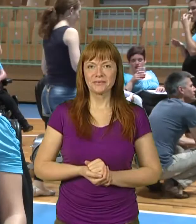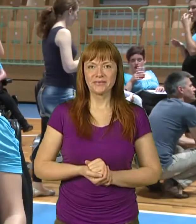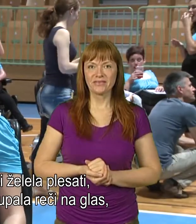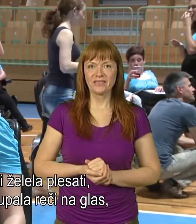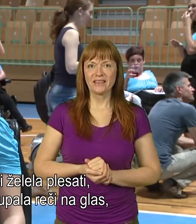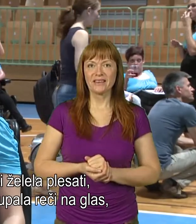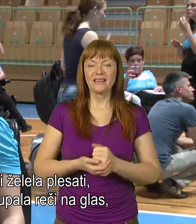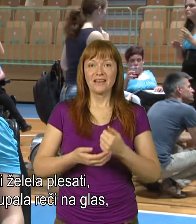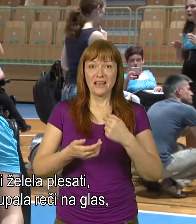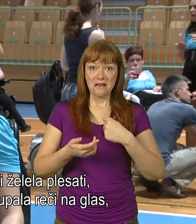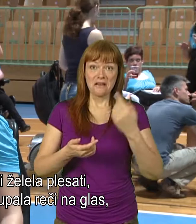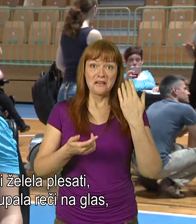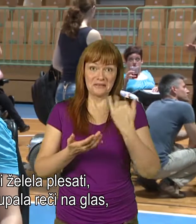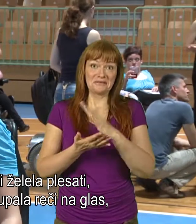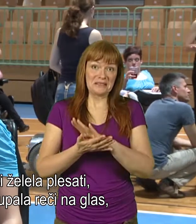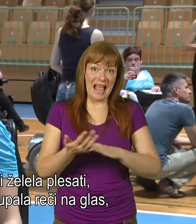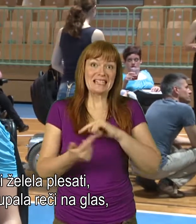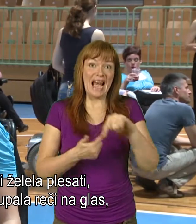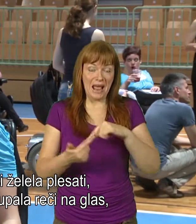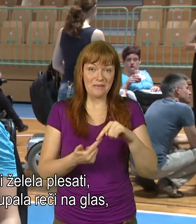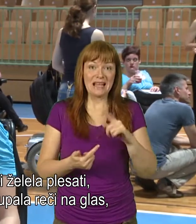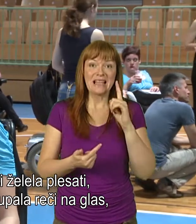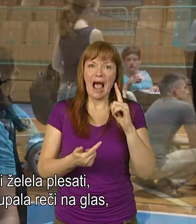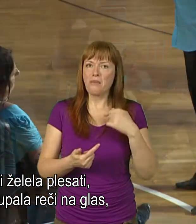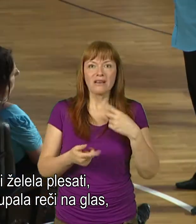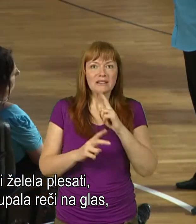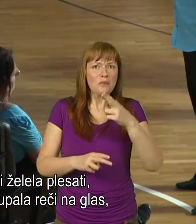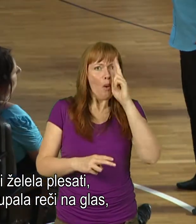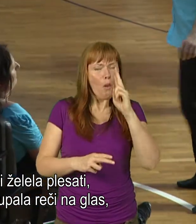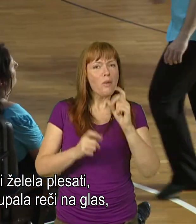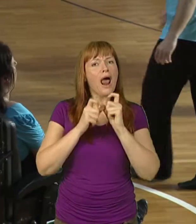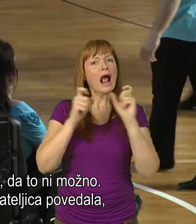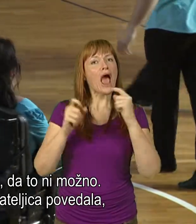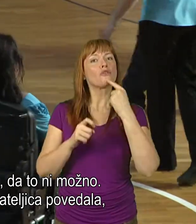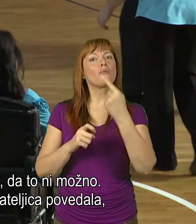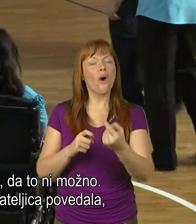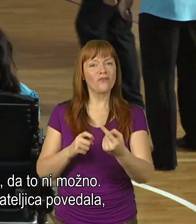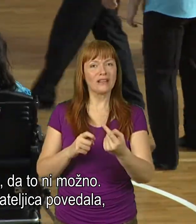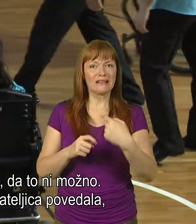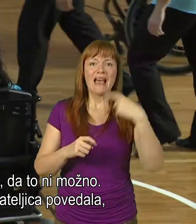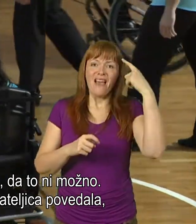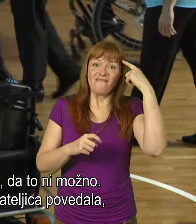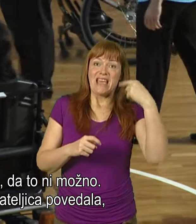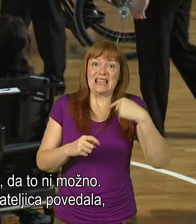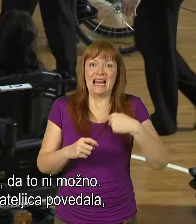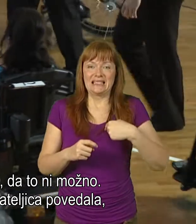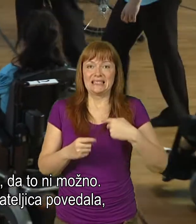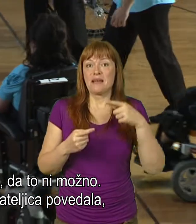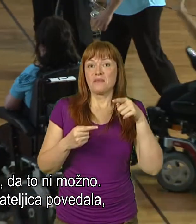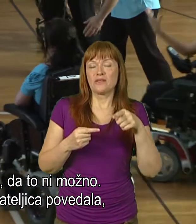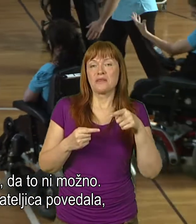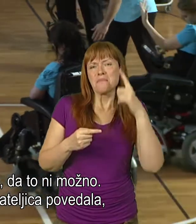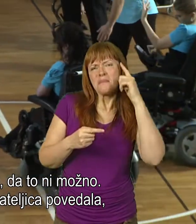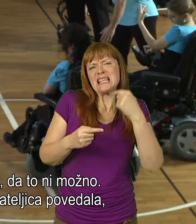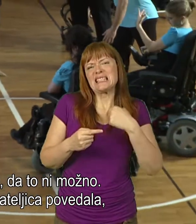Jaz sem si vedno želela plesati, ampak si tega v bistvu nisem upala reči na glas, ker sem pač vedela, da tega v bistvu